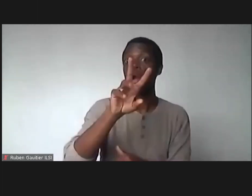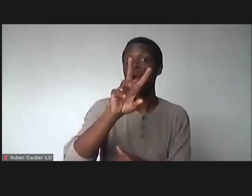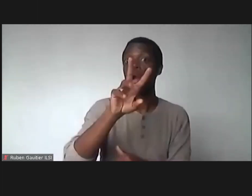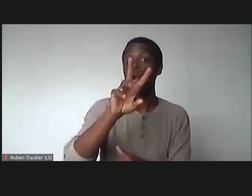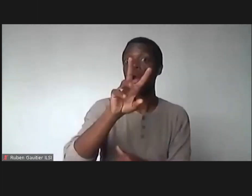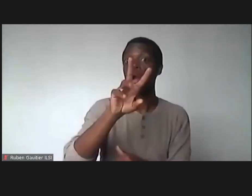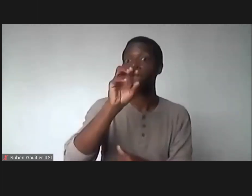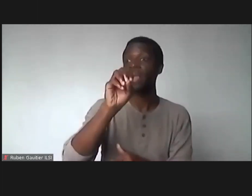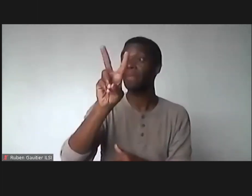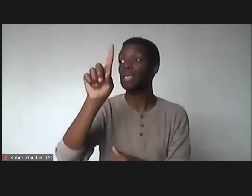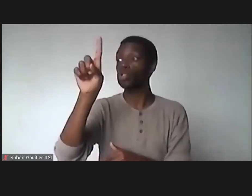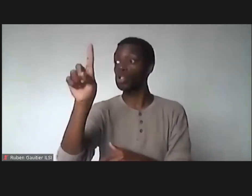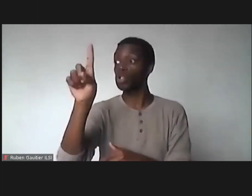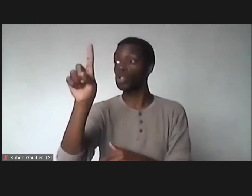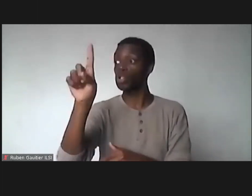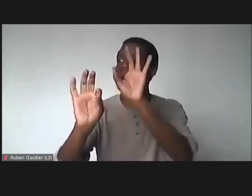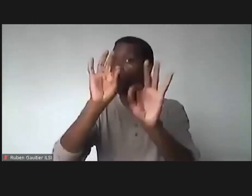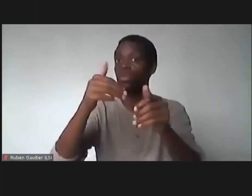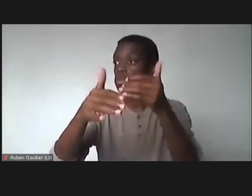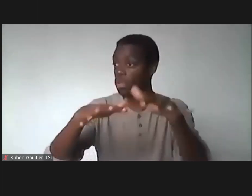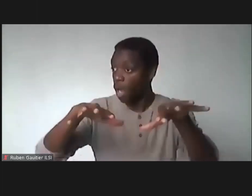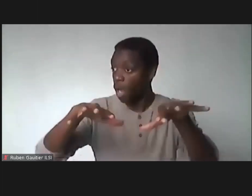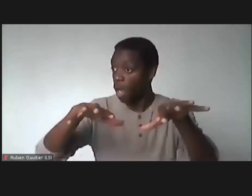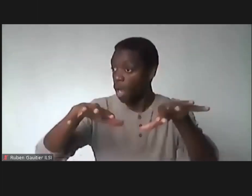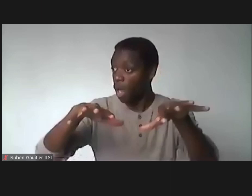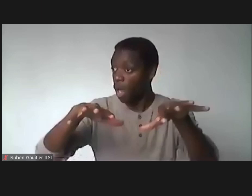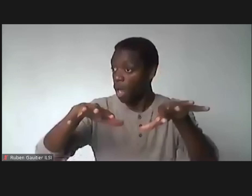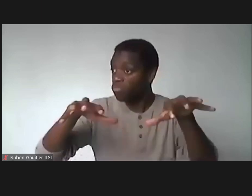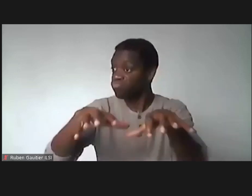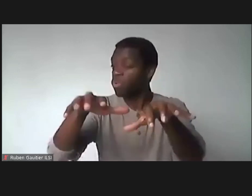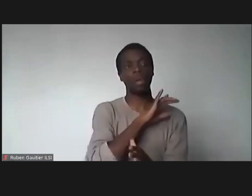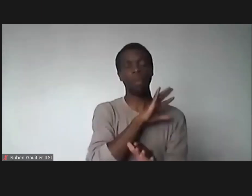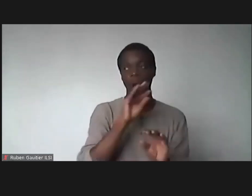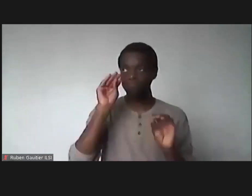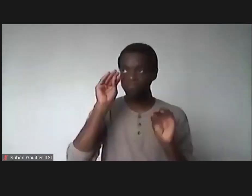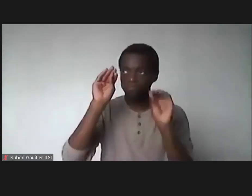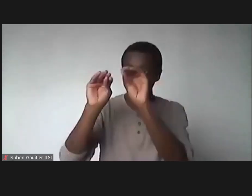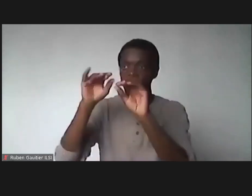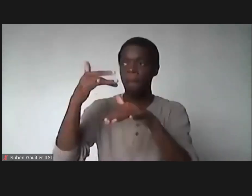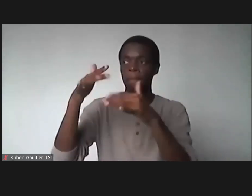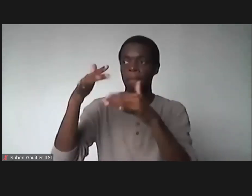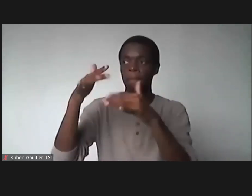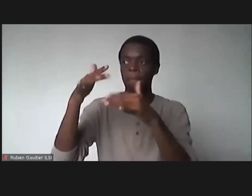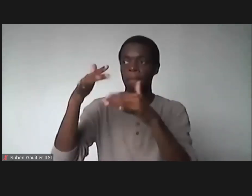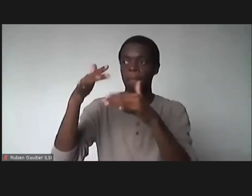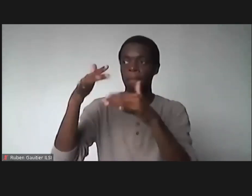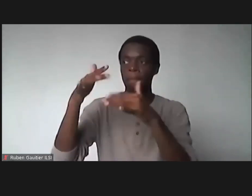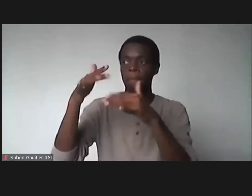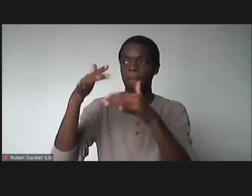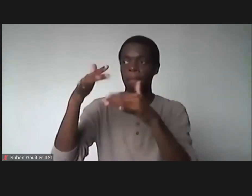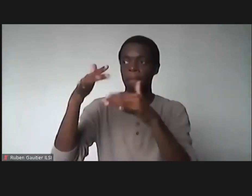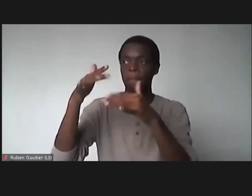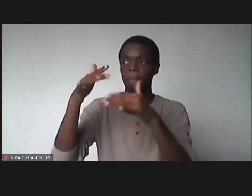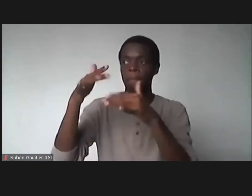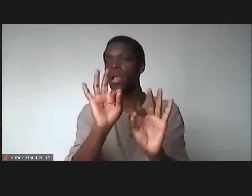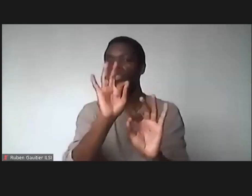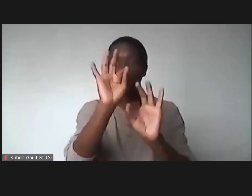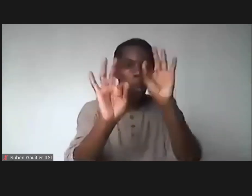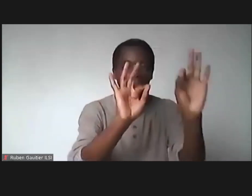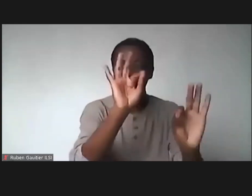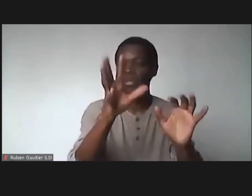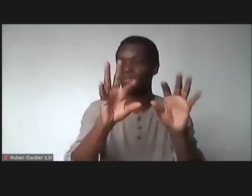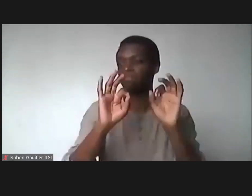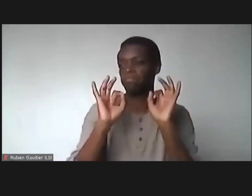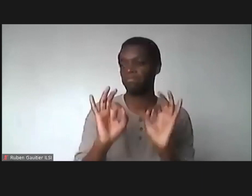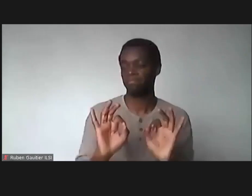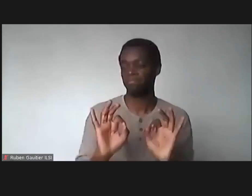que nosotros, sí, en relación al censo, al instrumento del censo en sí, digamos, no pudimos acceder, pero porque,